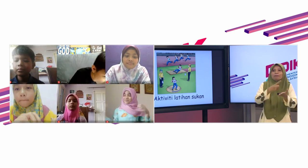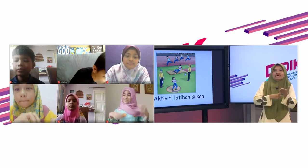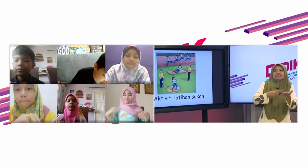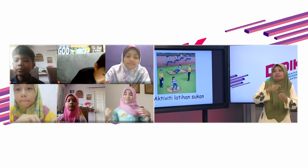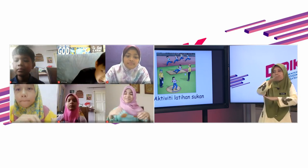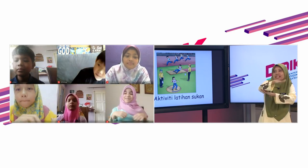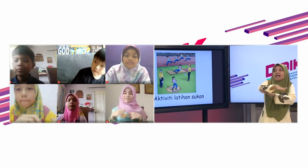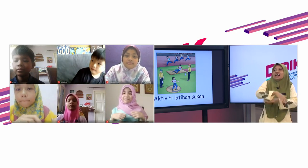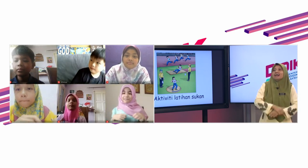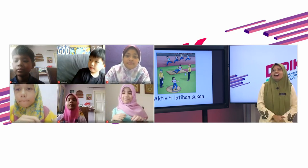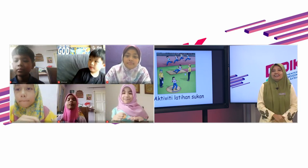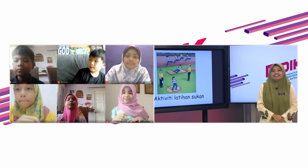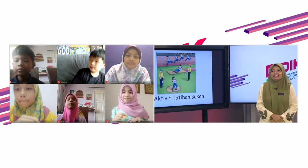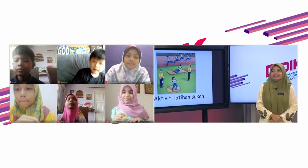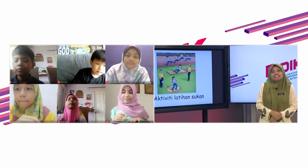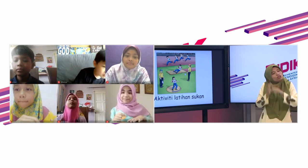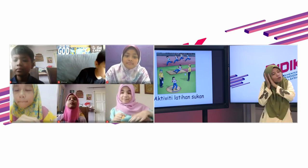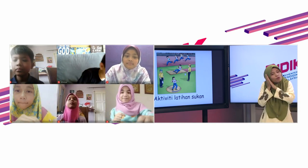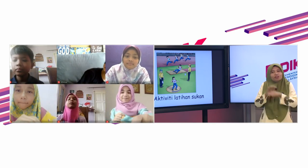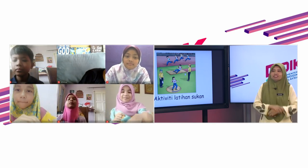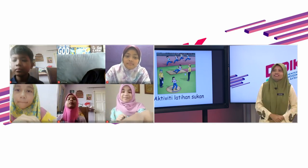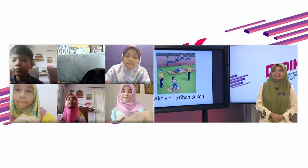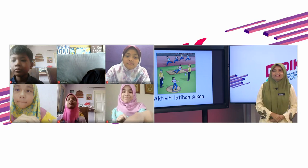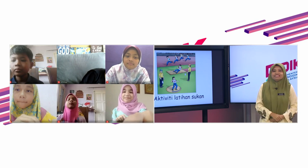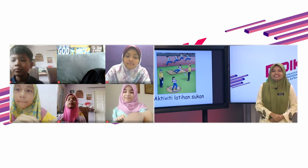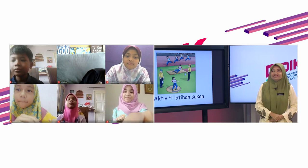Buat apa petang-petang? Tidur.